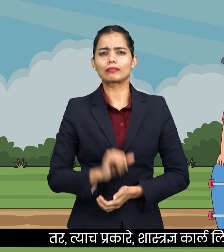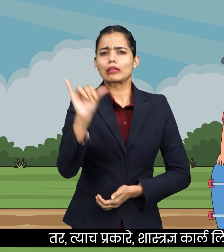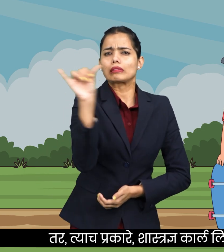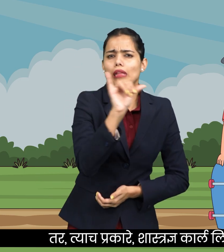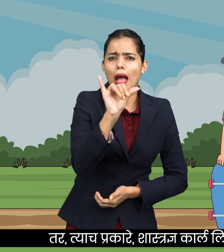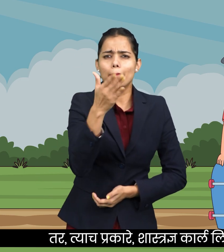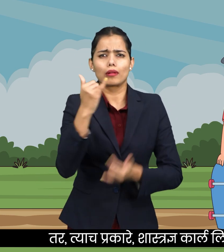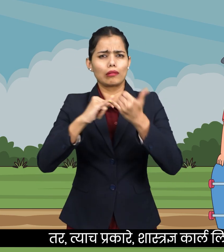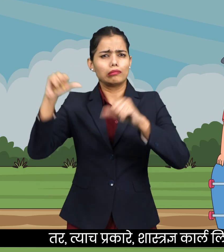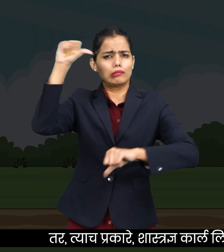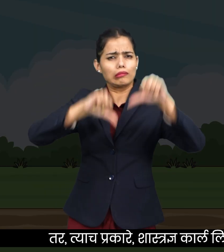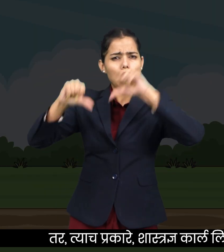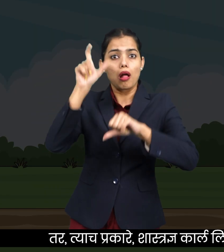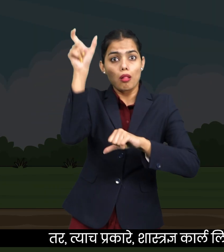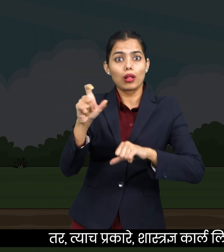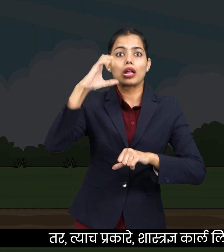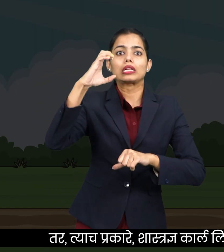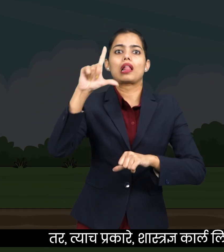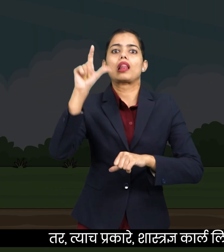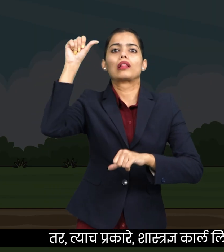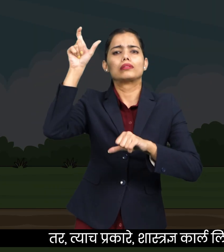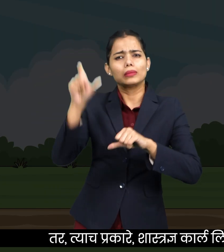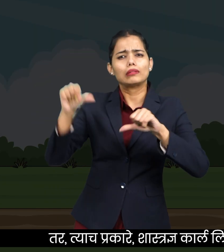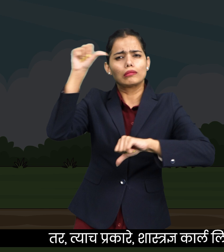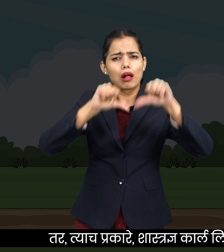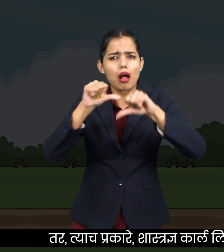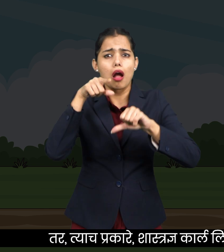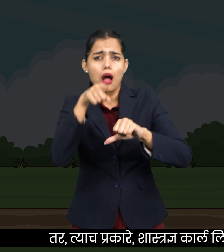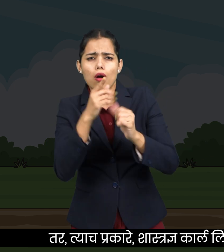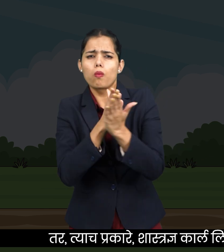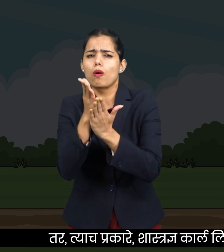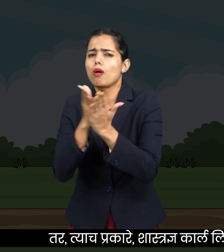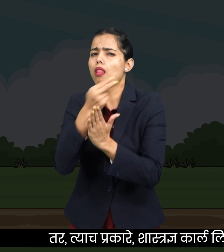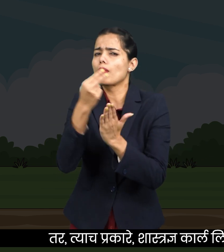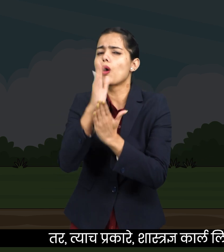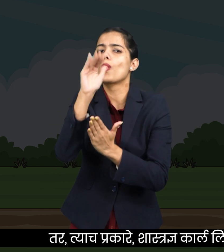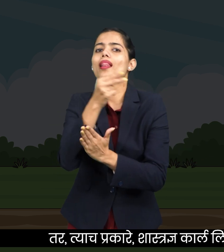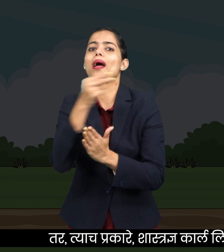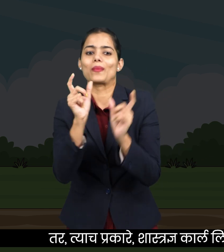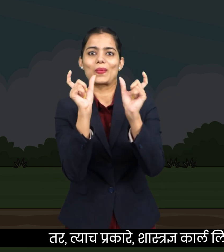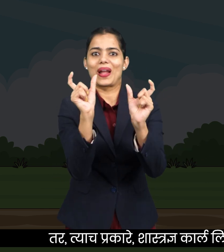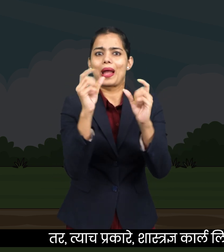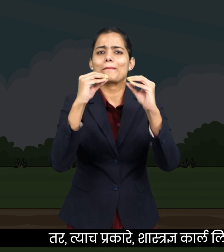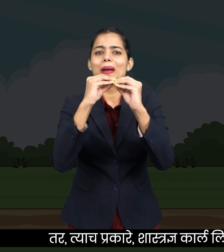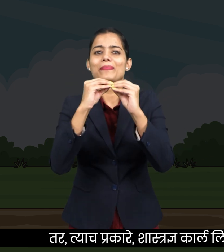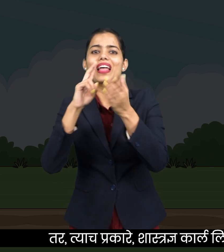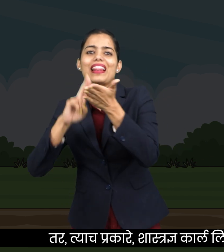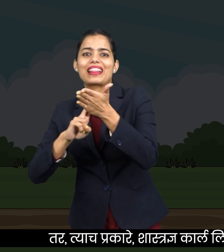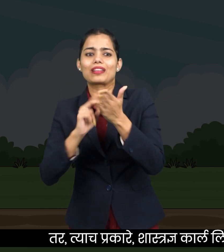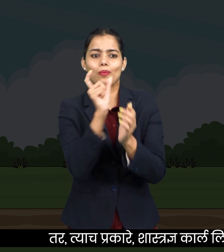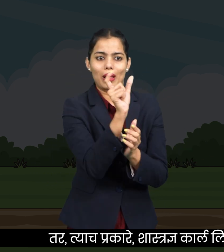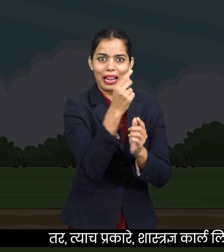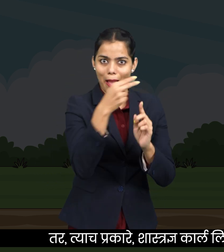तर त्यांचे प्रकारे शास्त्रज्ञ कार्ल लिनियस यांनी द्विपदीय नामकरण नावाचे